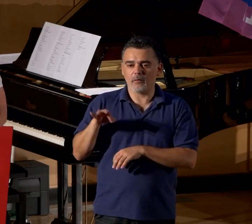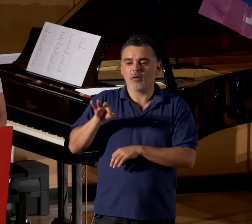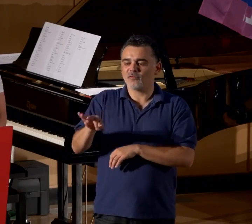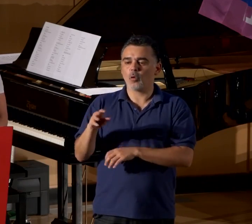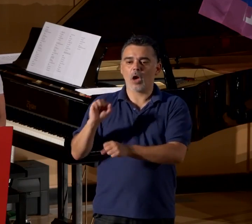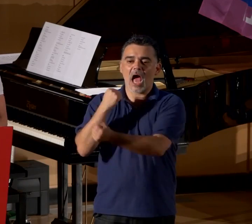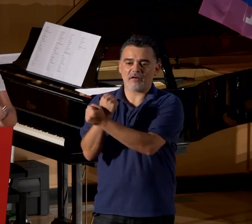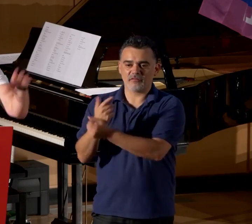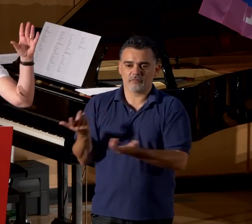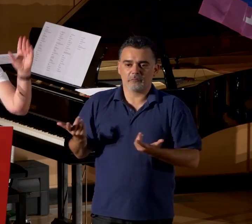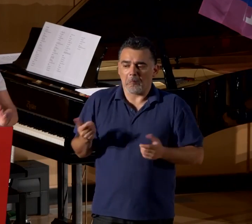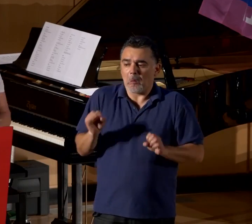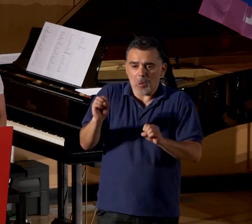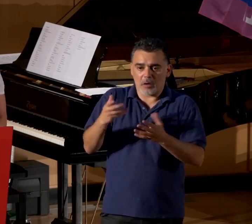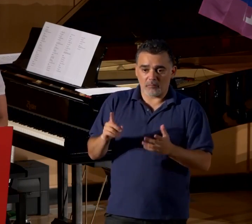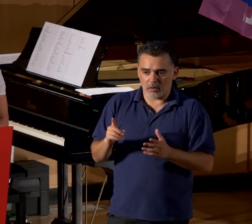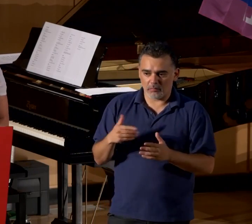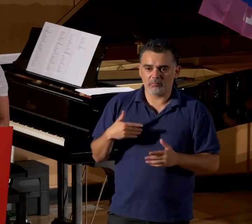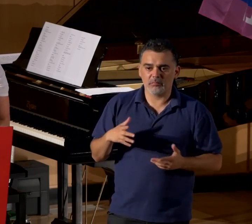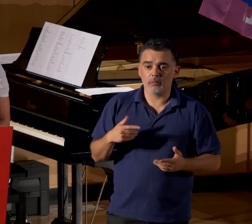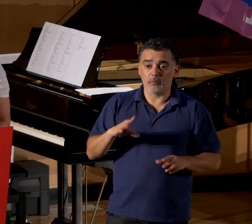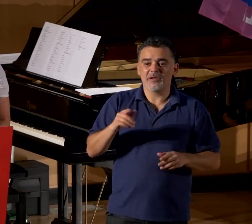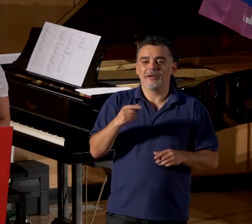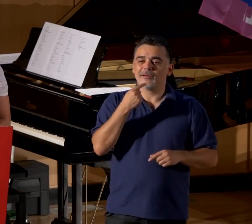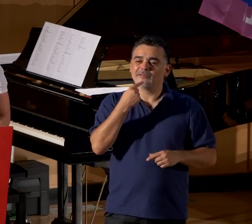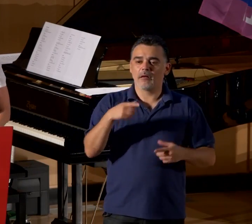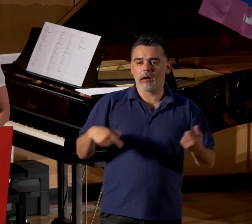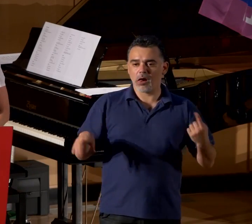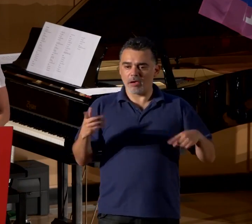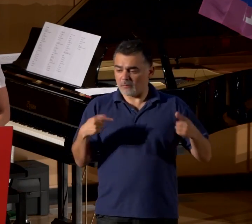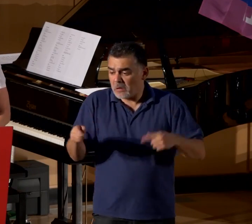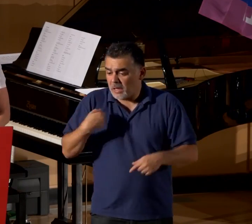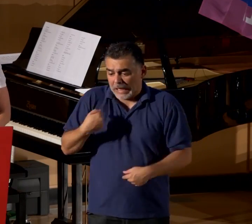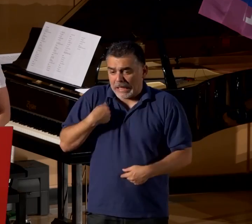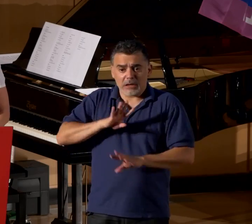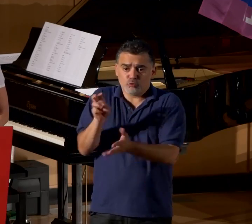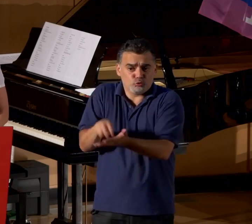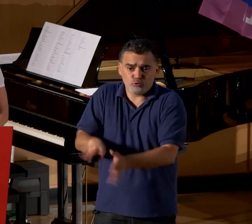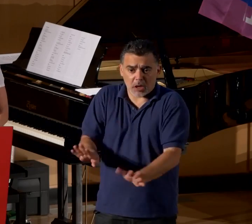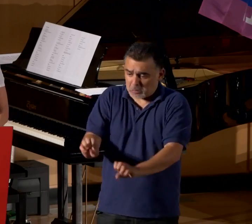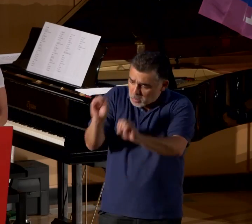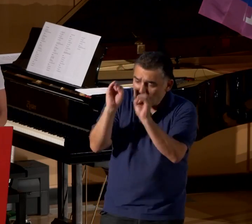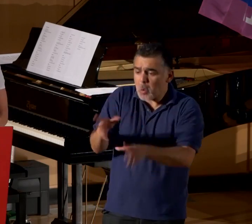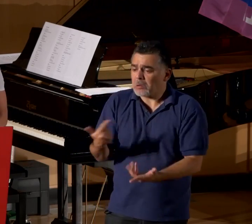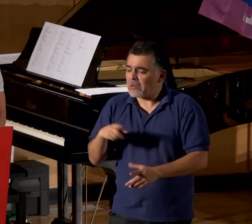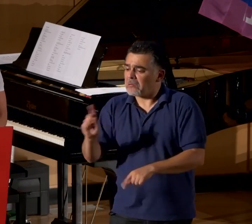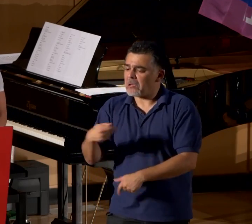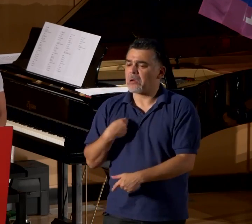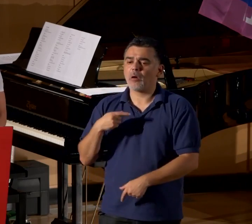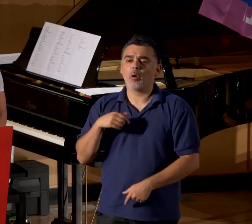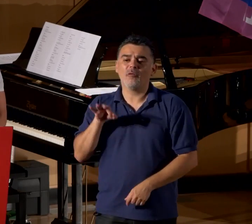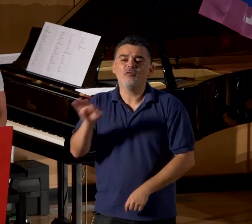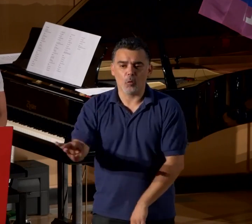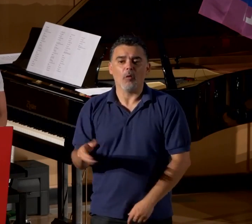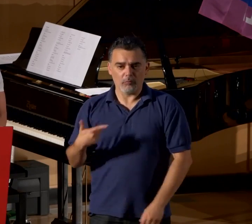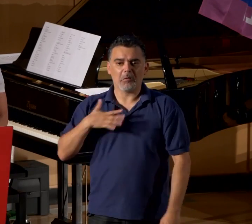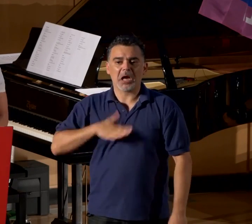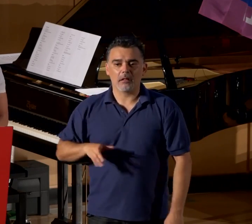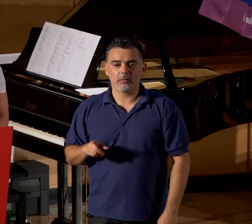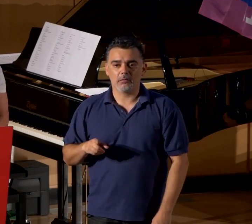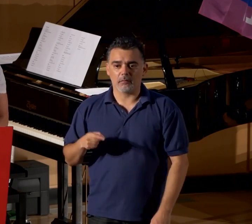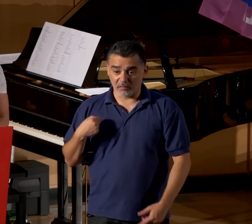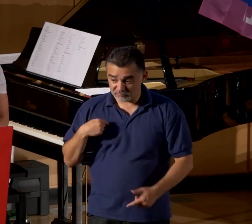BMG dafür gar nicht zuständig, sondern die Justizbehörden oder irgendwie die Polizeibehörden. Aber wir brauchen uns nichts vormachen,